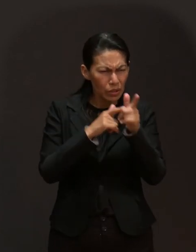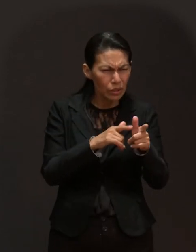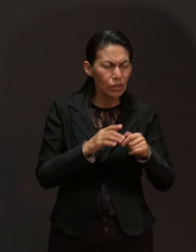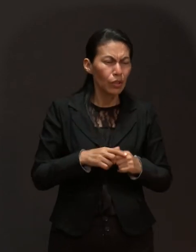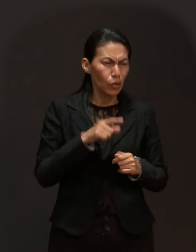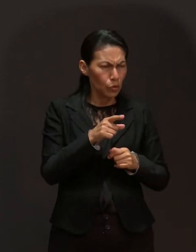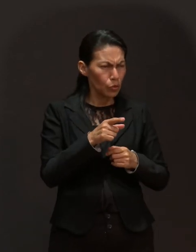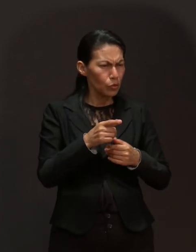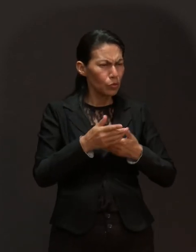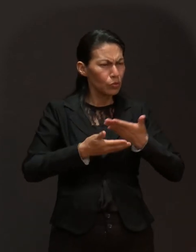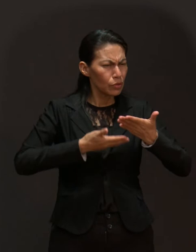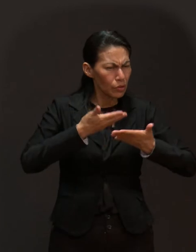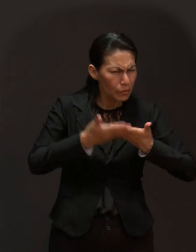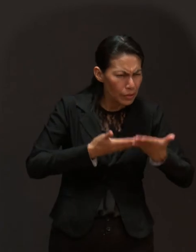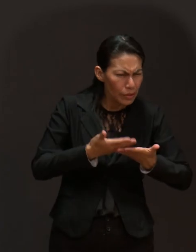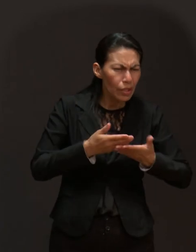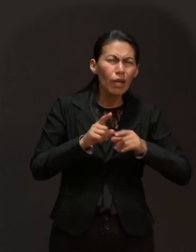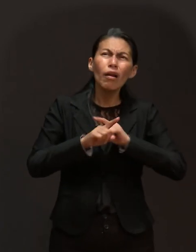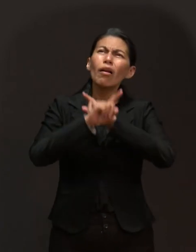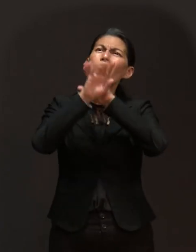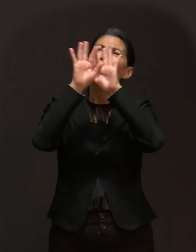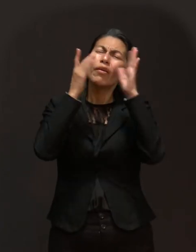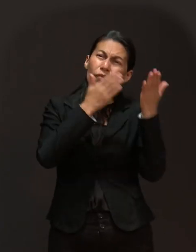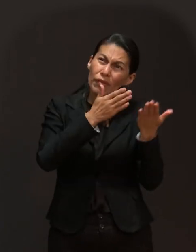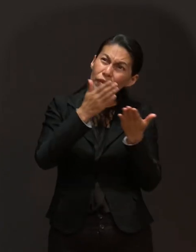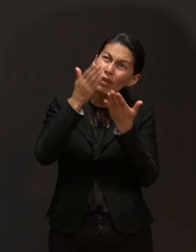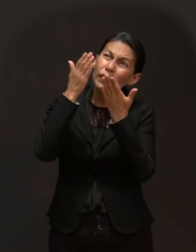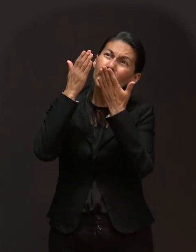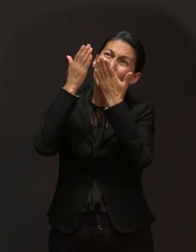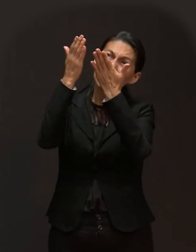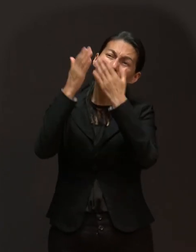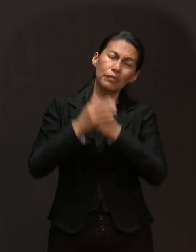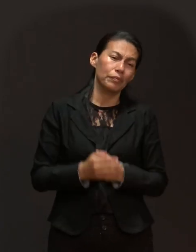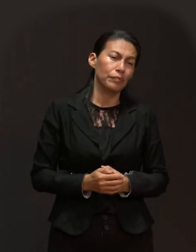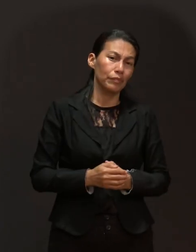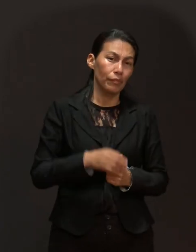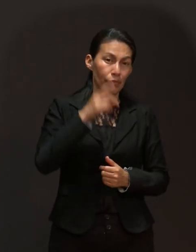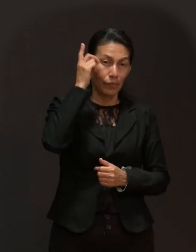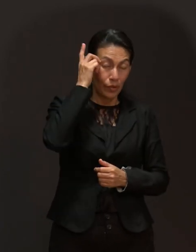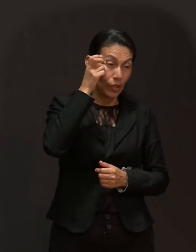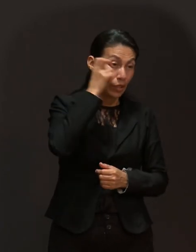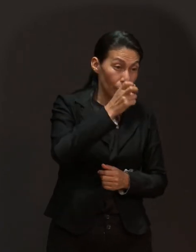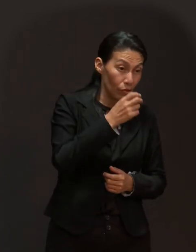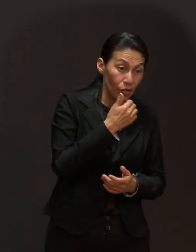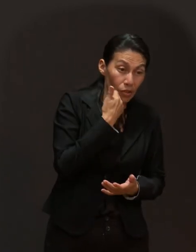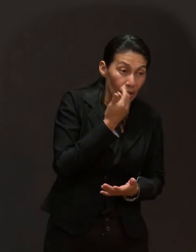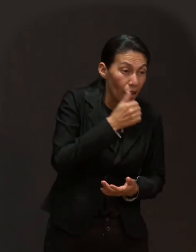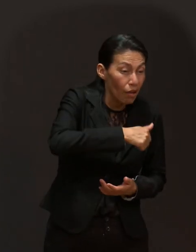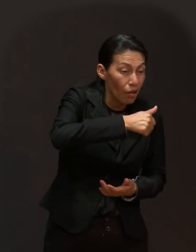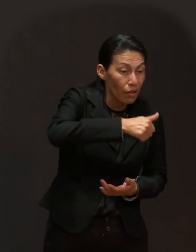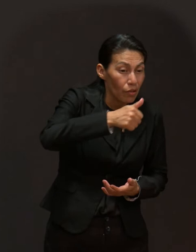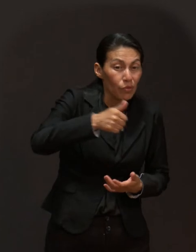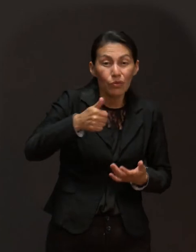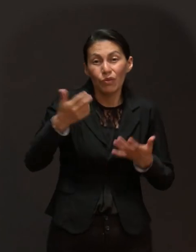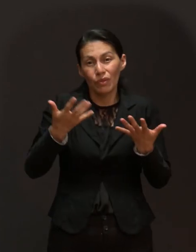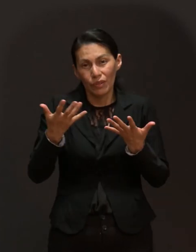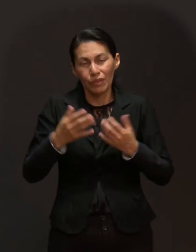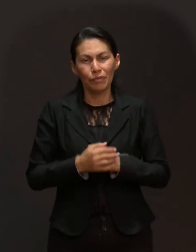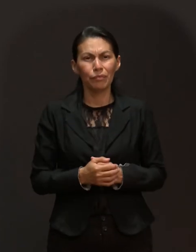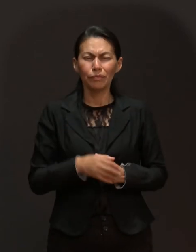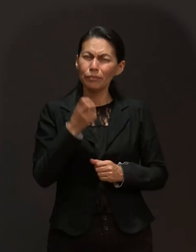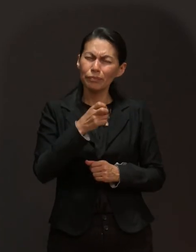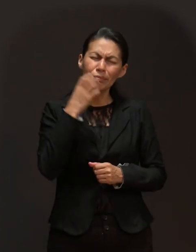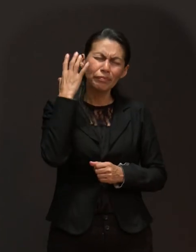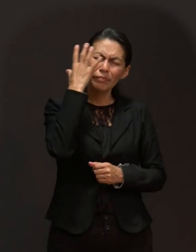del servicio glorificarle y eso es precisamente lo que quiere hacer de cada uno de nosotros Iliana